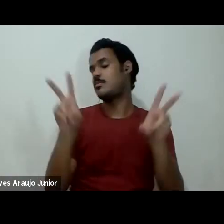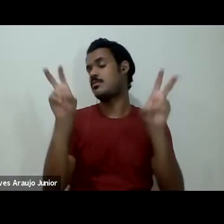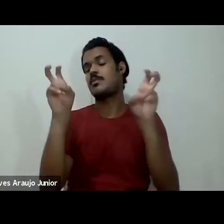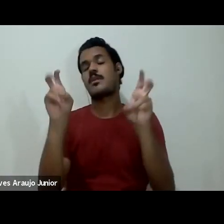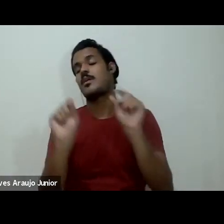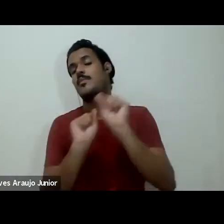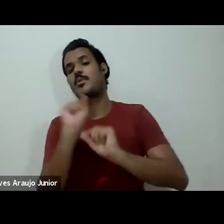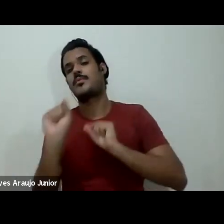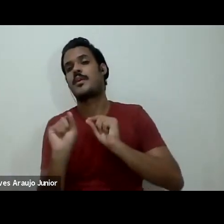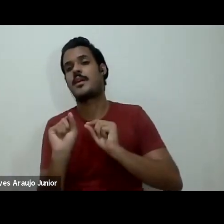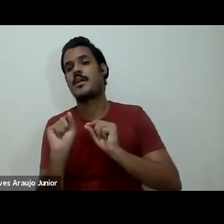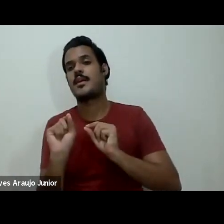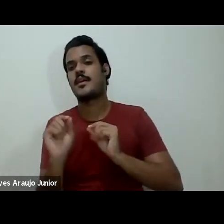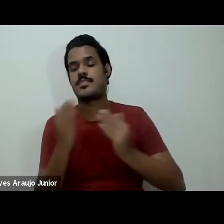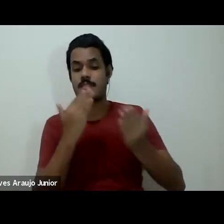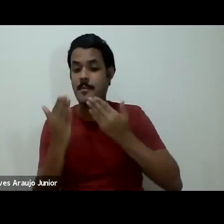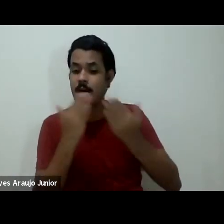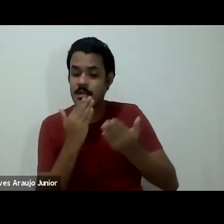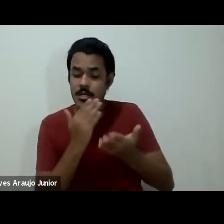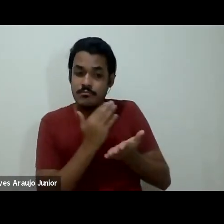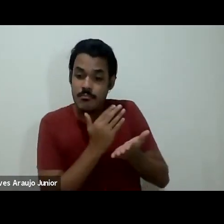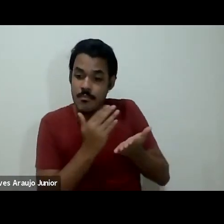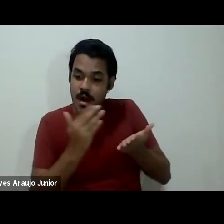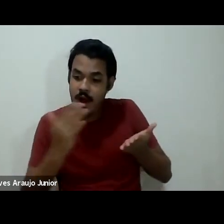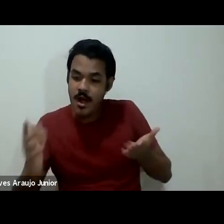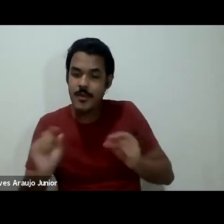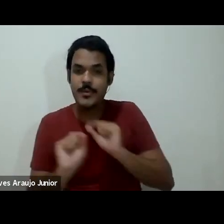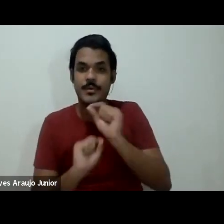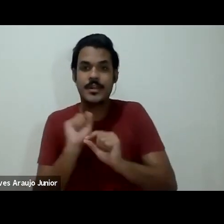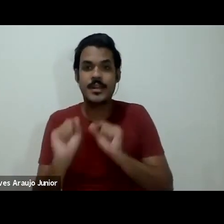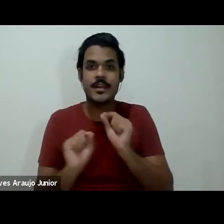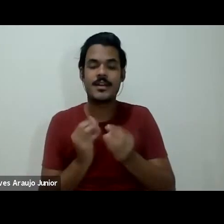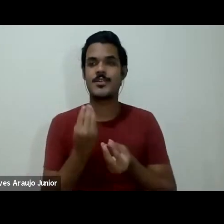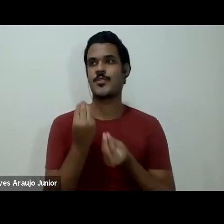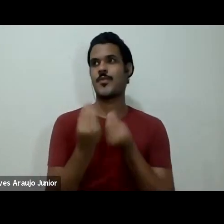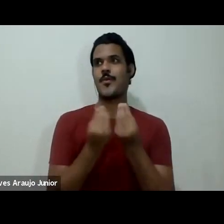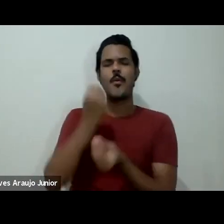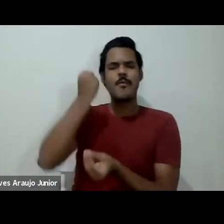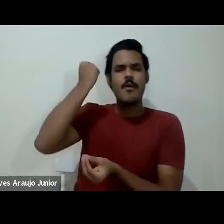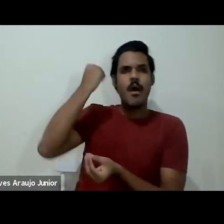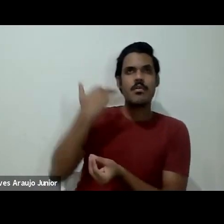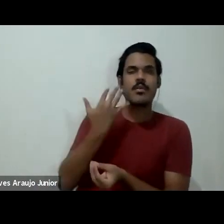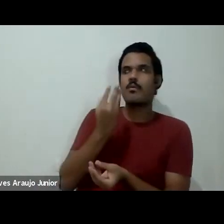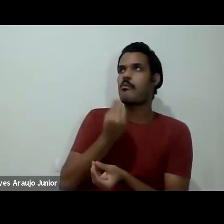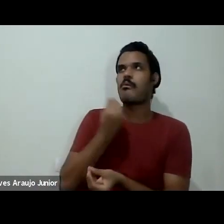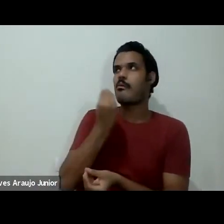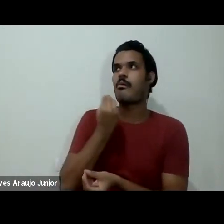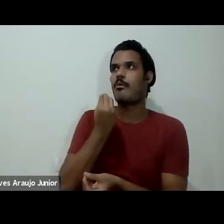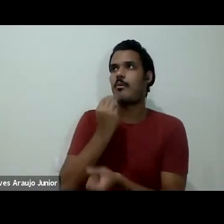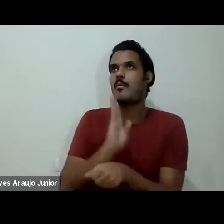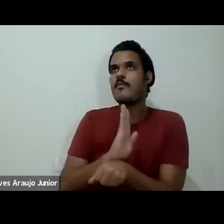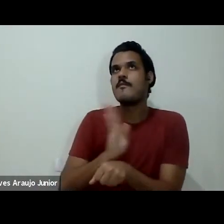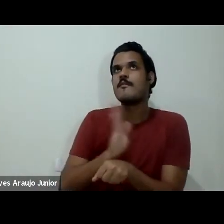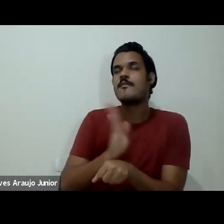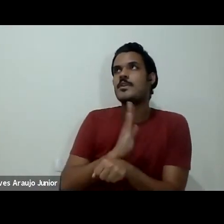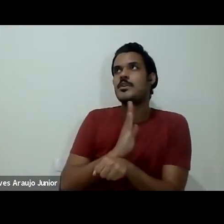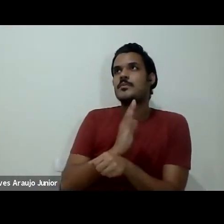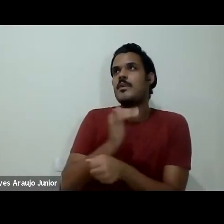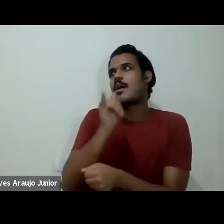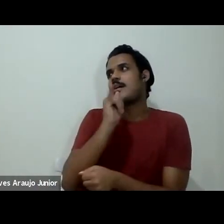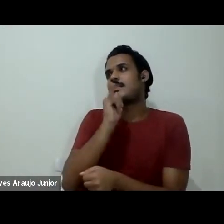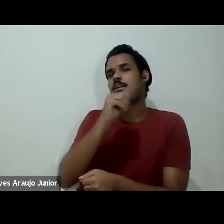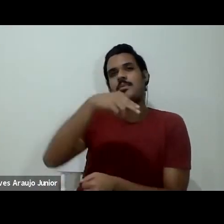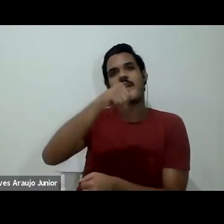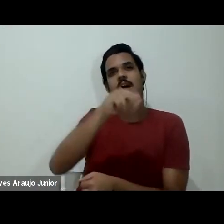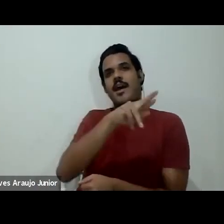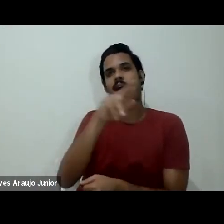ser debatidas daqui para frente, que são as questões de como inserir a audiodescrição num filme que é extremamente narrativo e